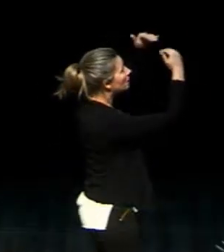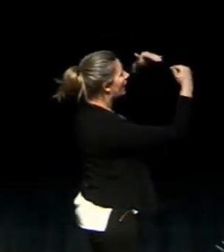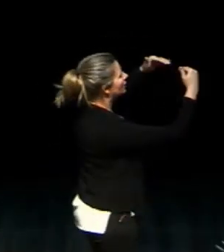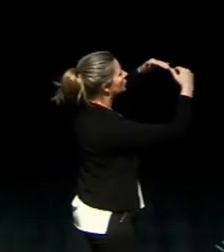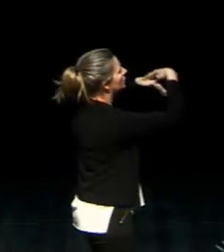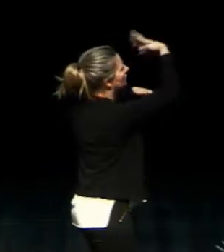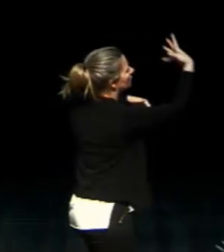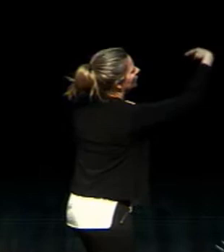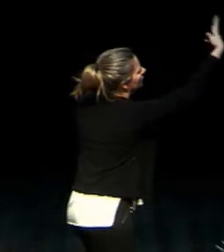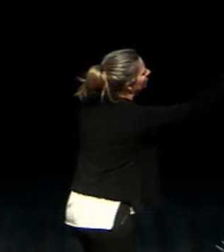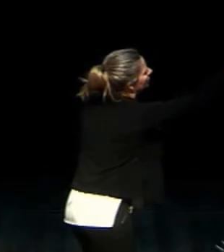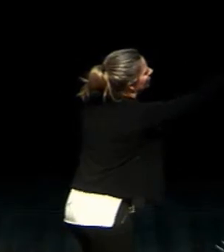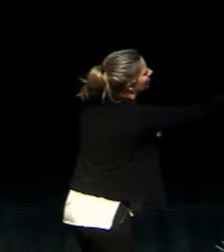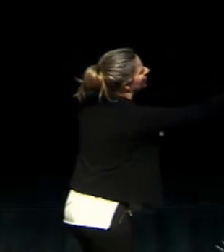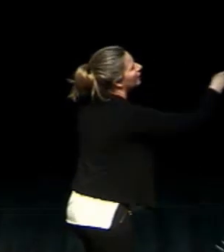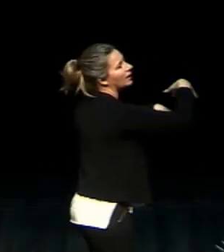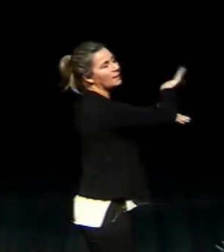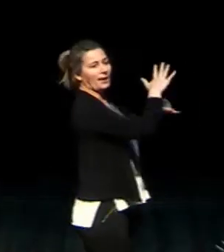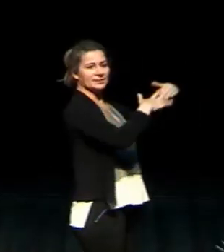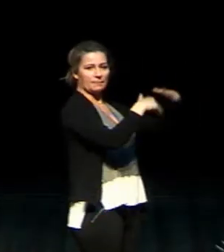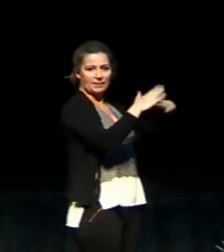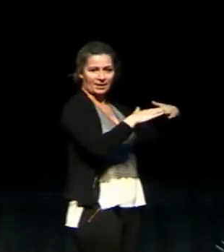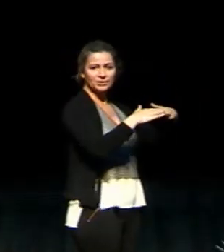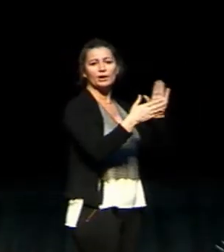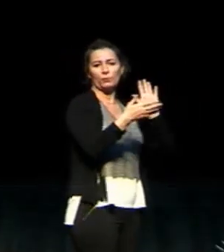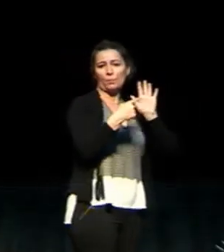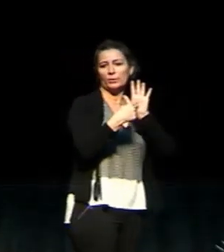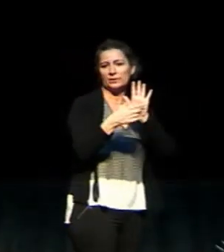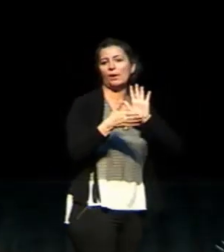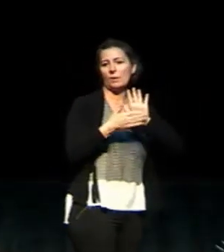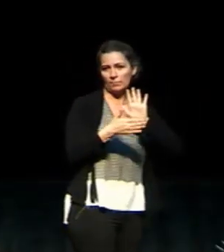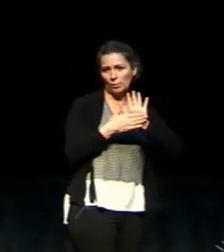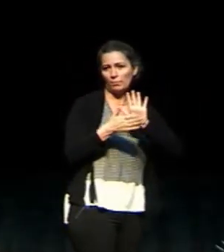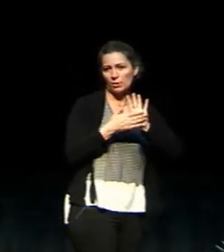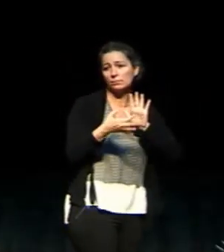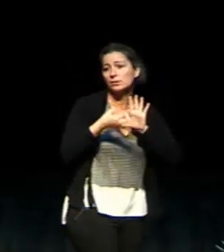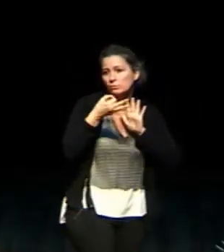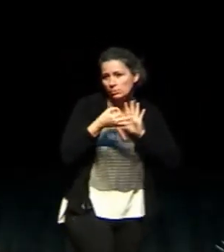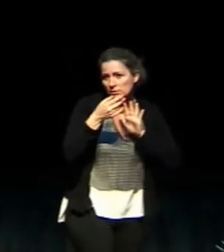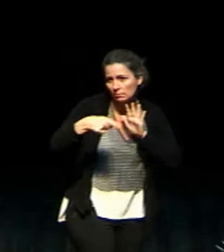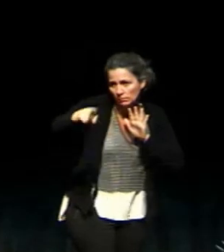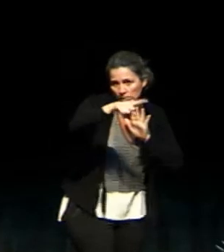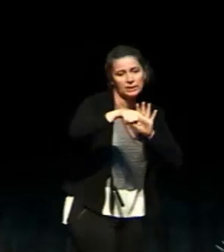concretas e metodológicas. E esta linha, dentro da